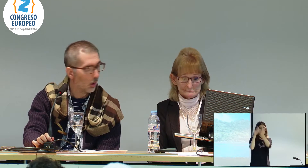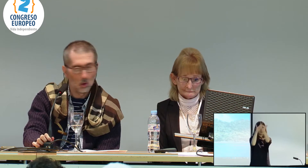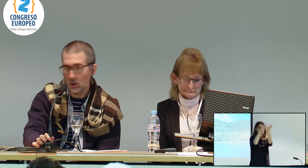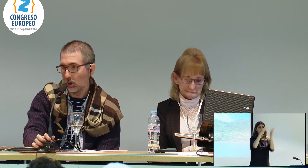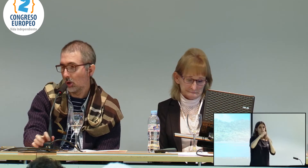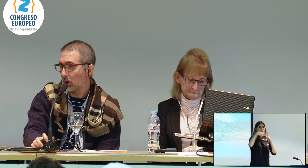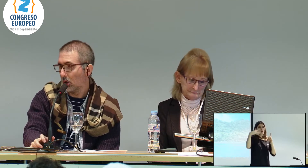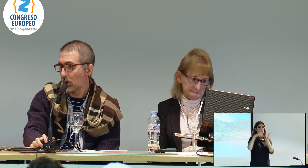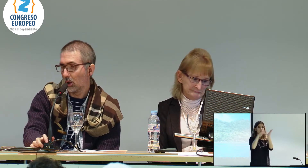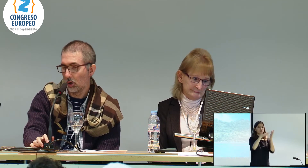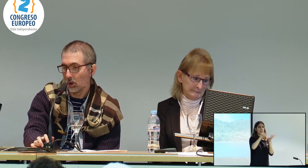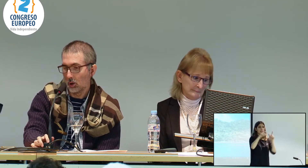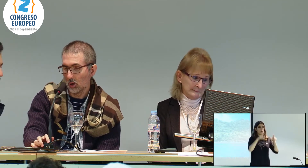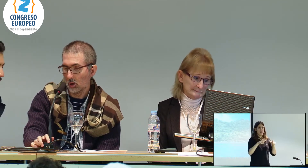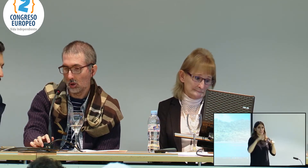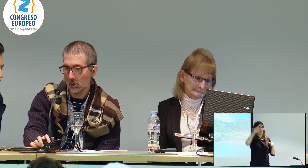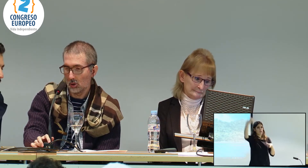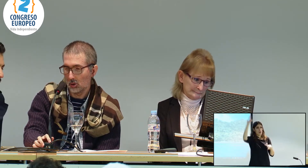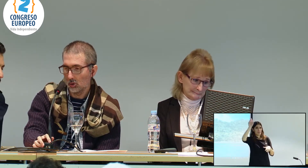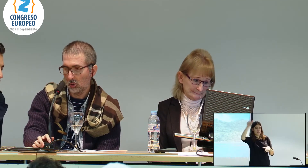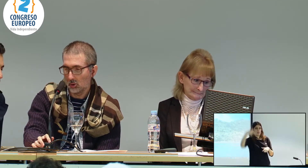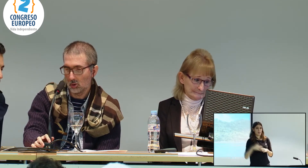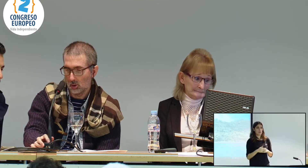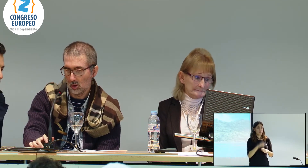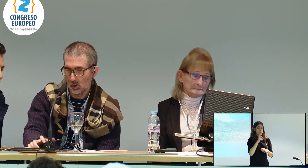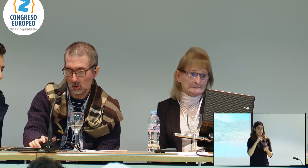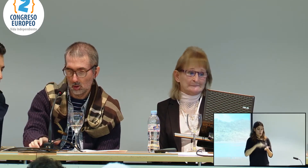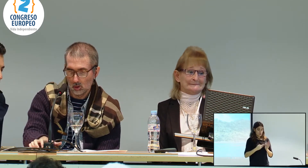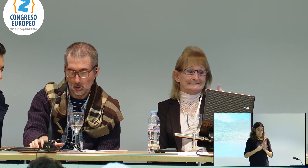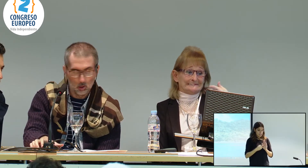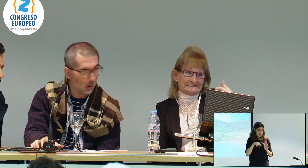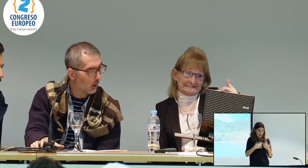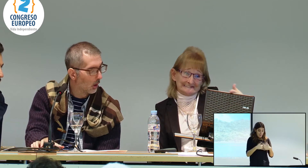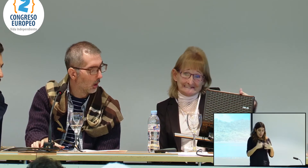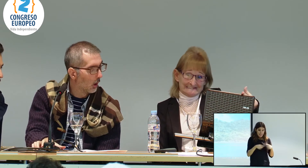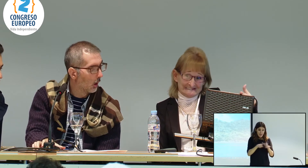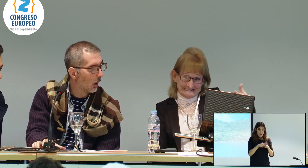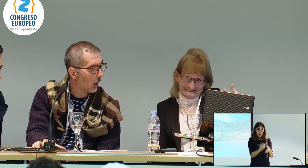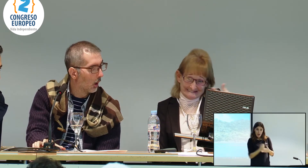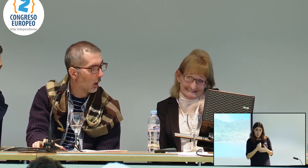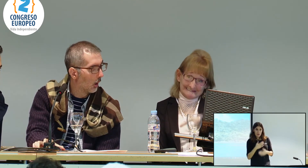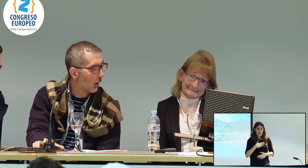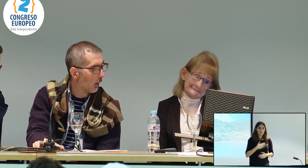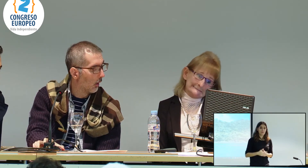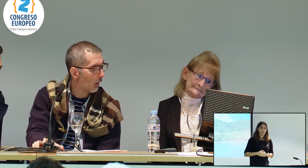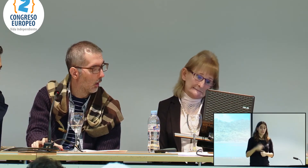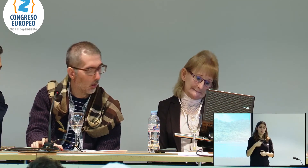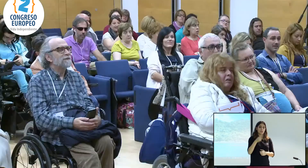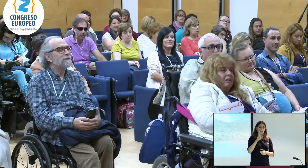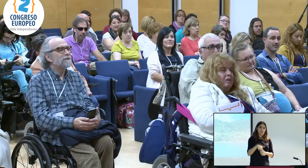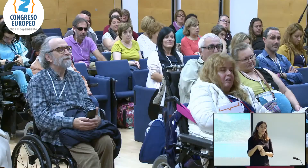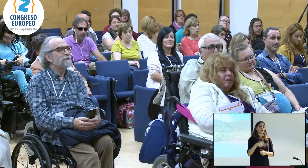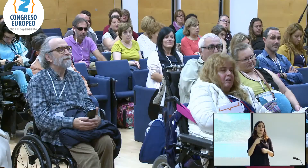y ciudades del país y el extranjero, valiéndome de este sintetizador de voz. Participo también en